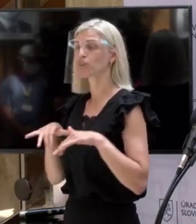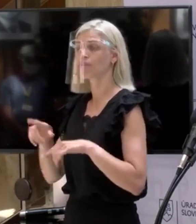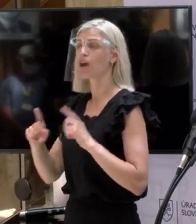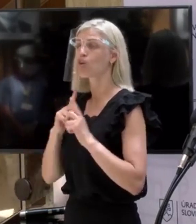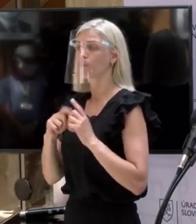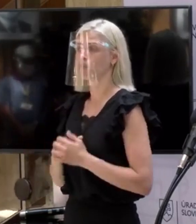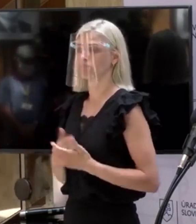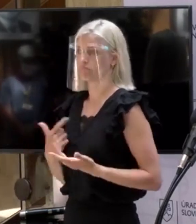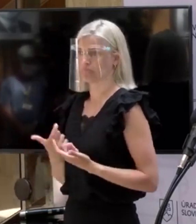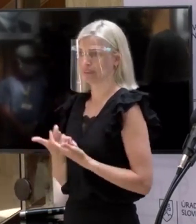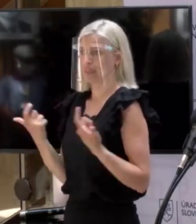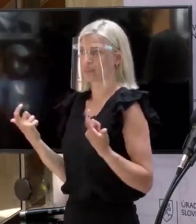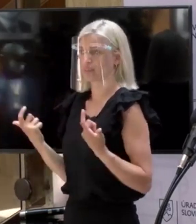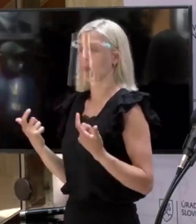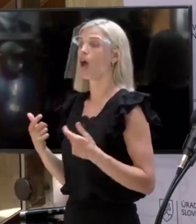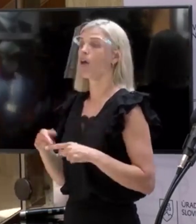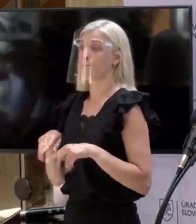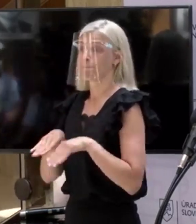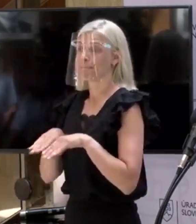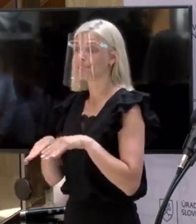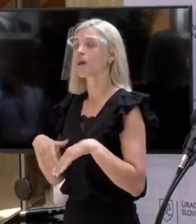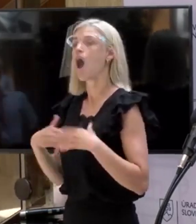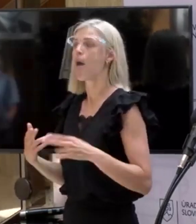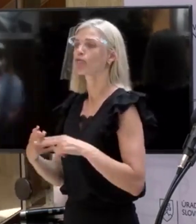No určite, či už minister spravodlivosti alebo štátny tajomník, samozrejme.